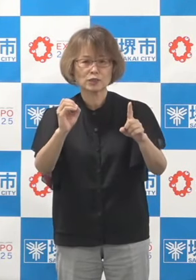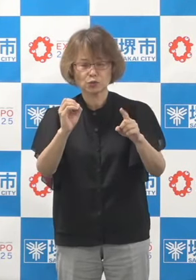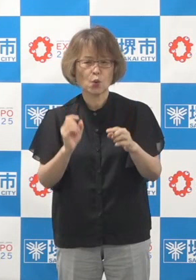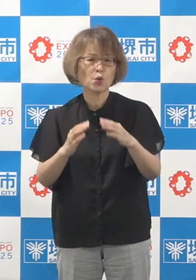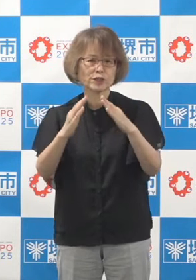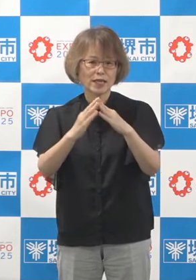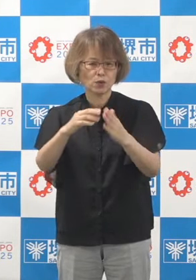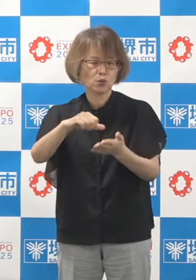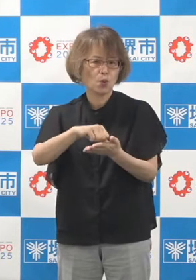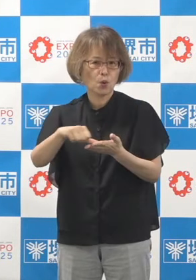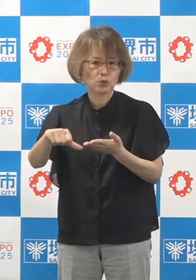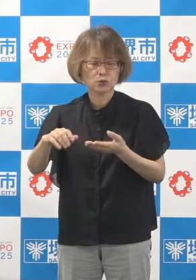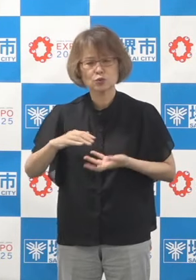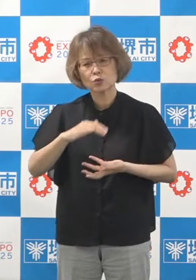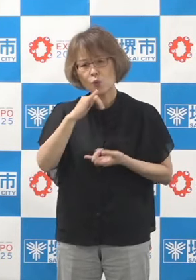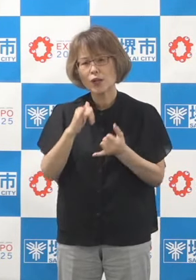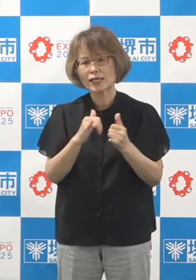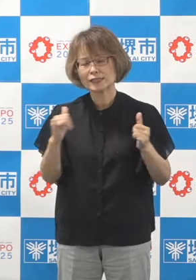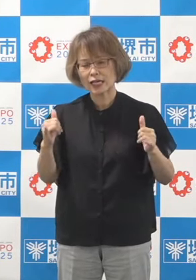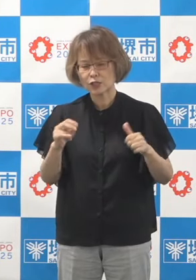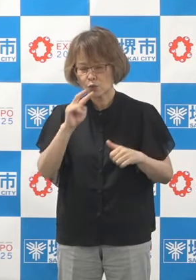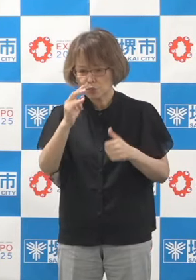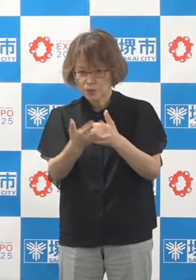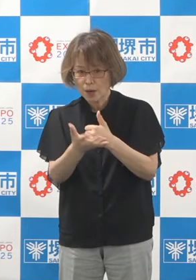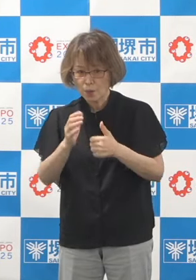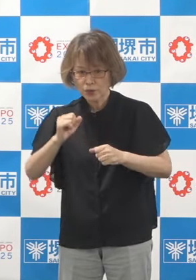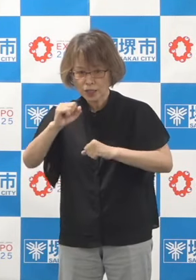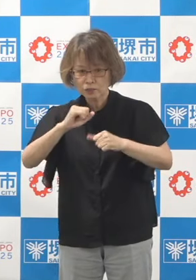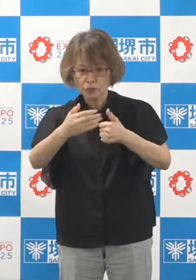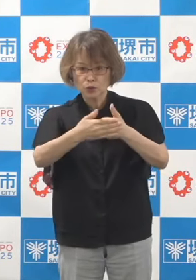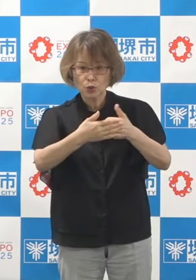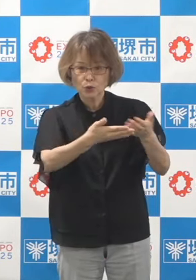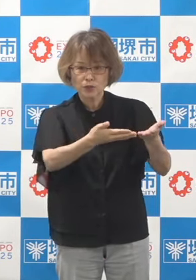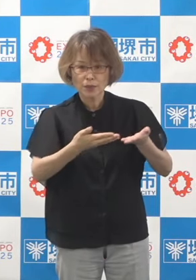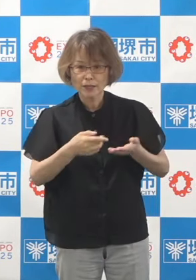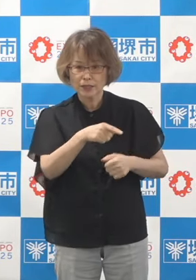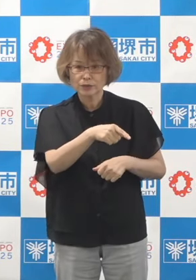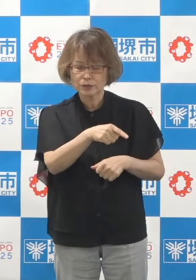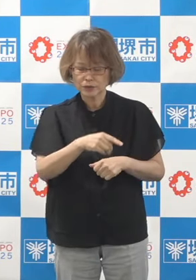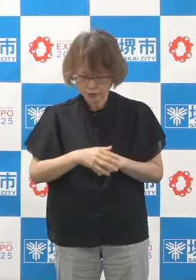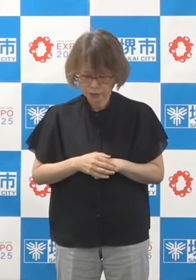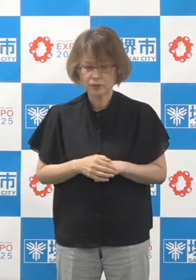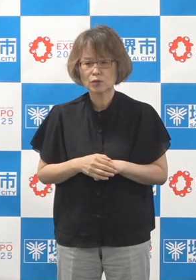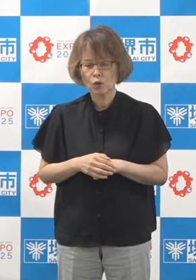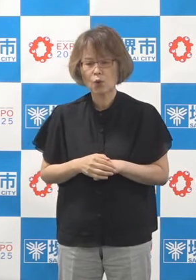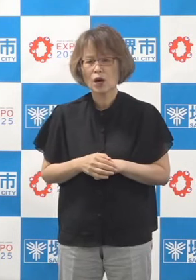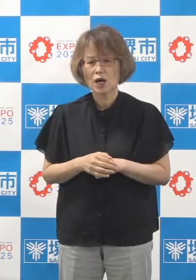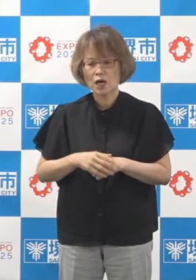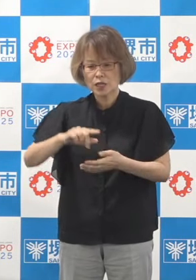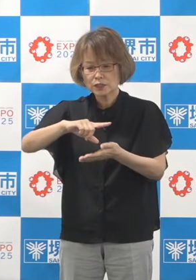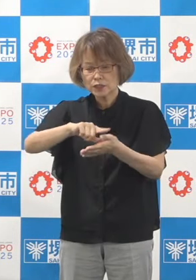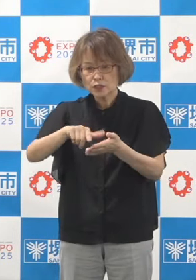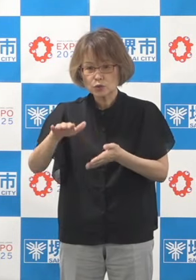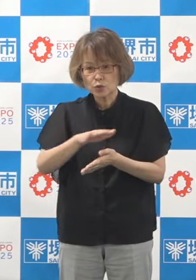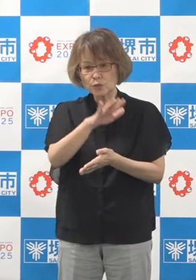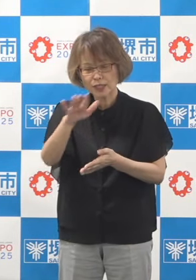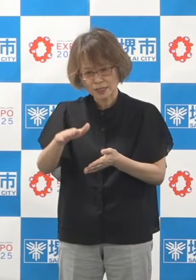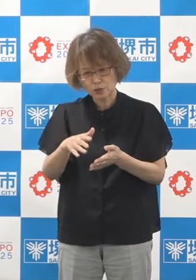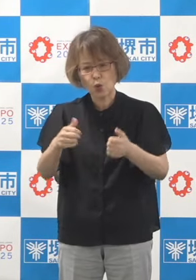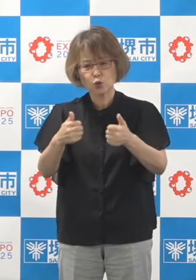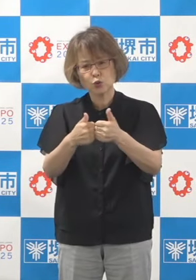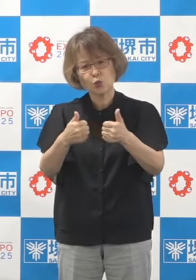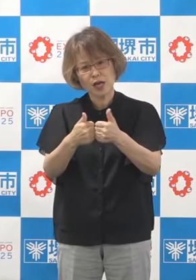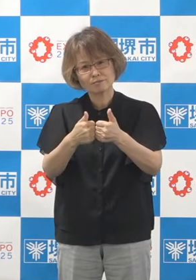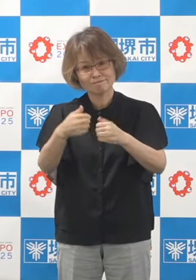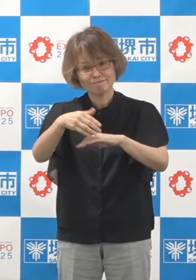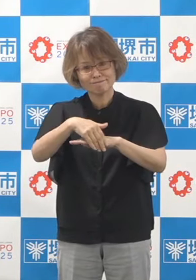や高齢者の見守り活動にご協力をいただいています。今後は地域の方々の身近な相談窓口として、機